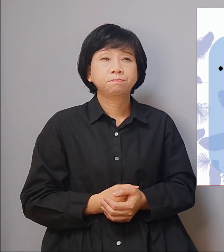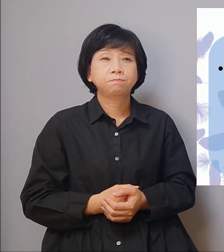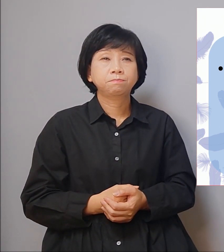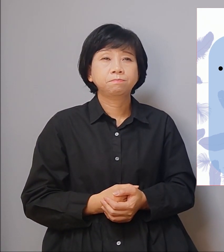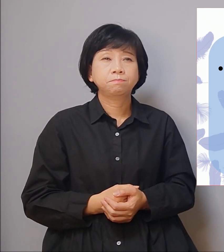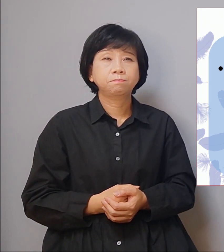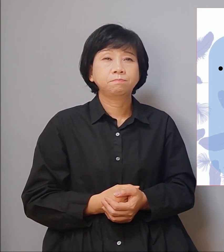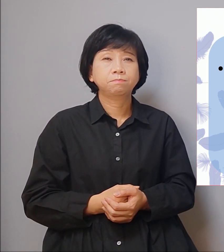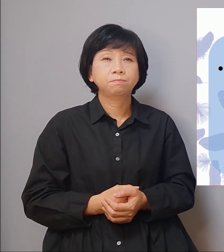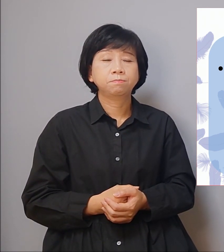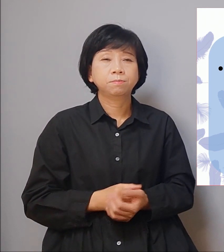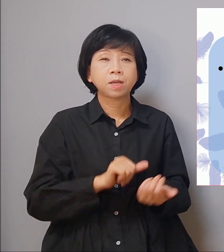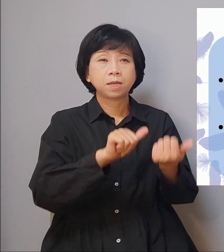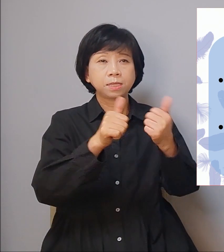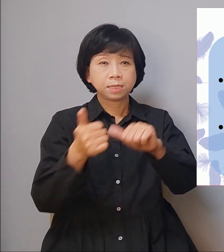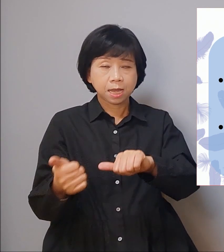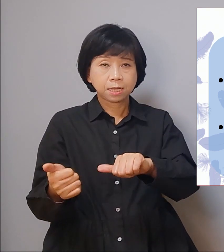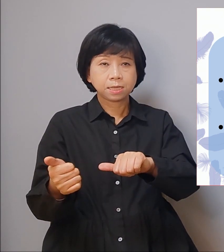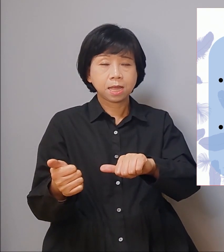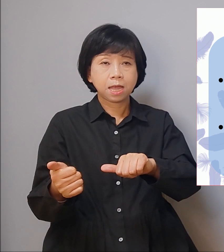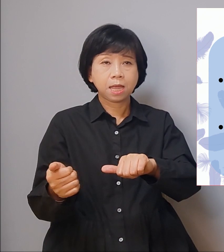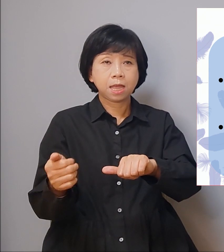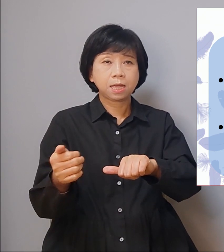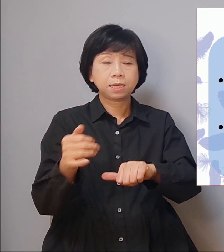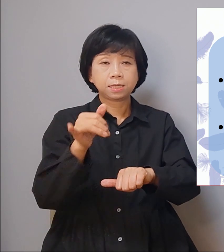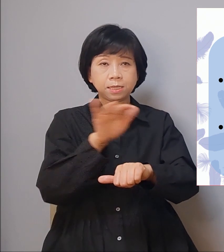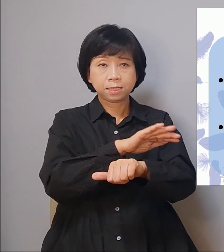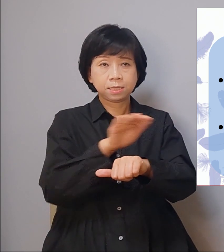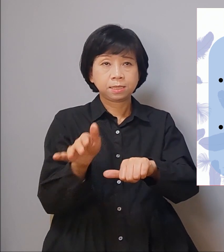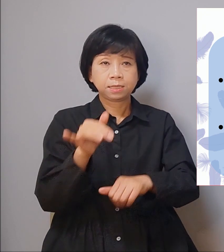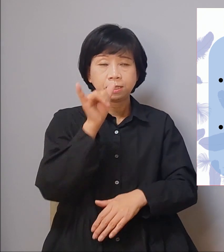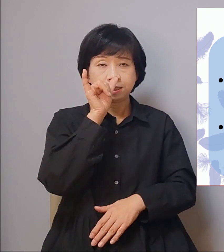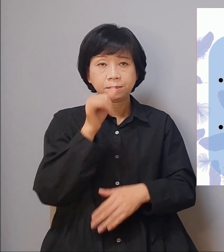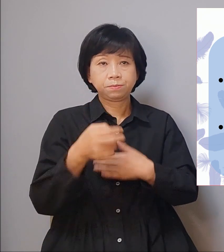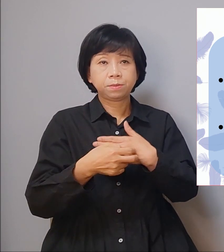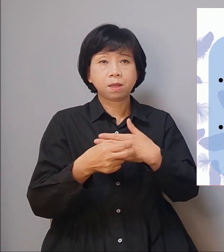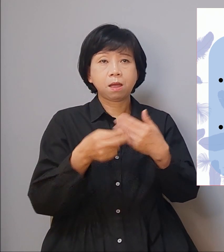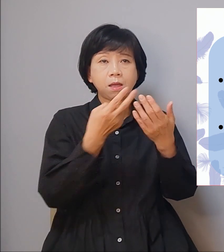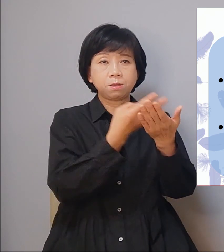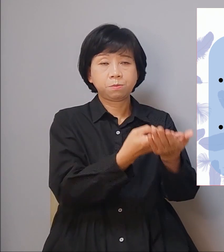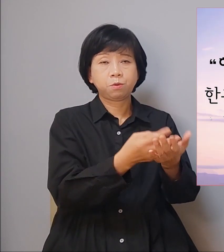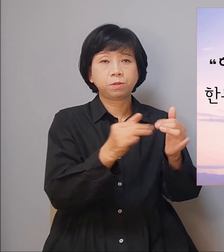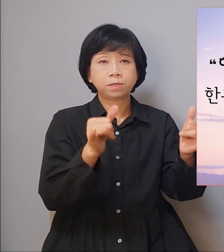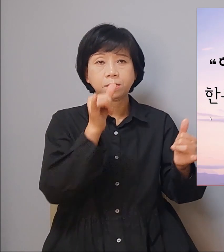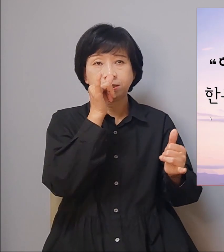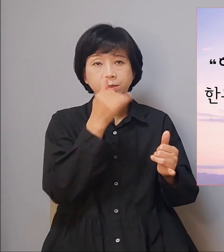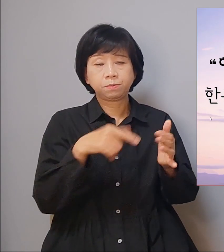있습니다. 위로 부탁드립니다. 입원한 분이 계십니다. 기도 부탁드립니다.